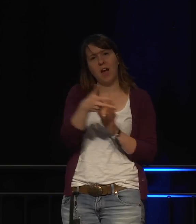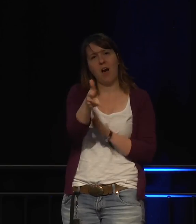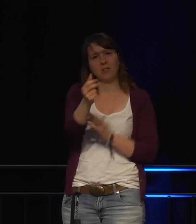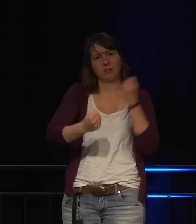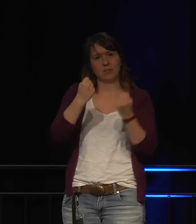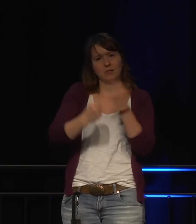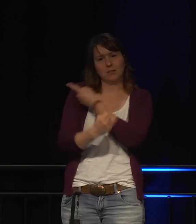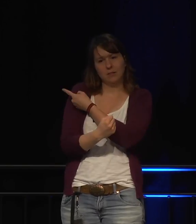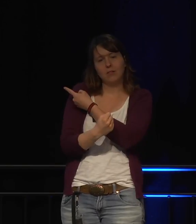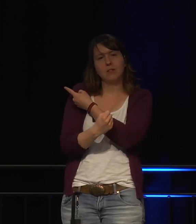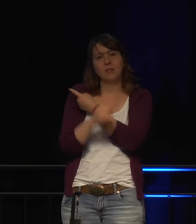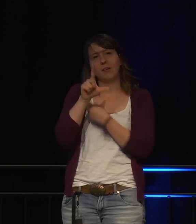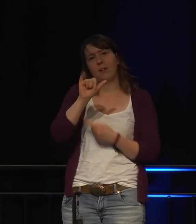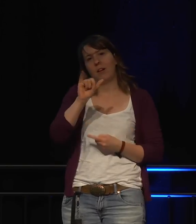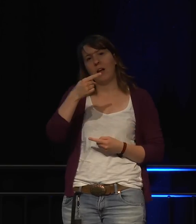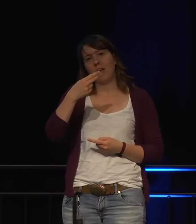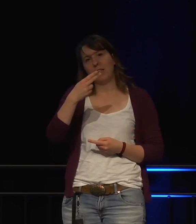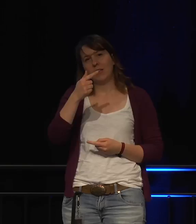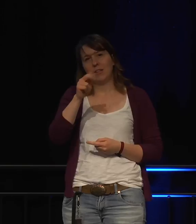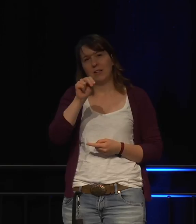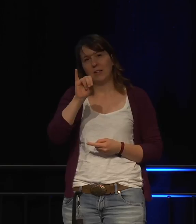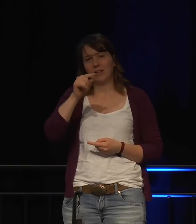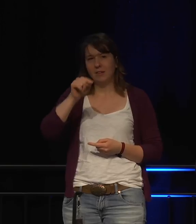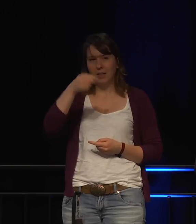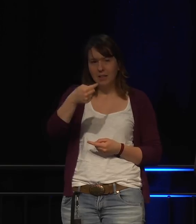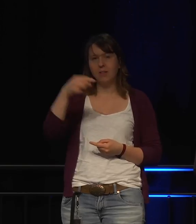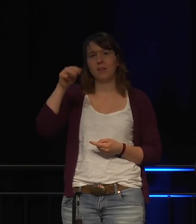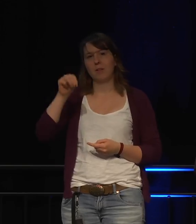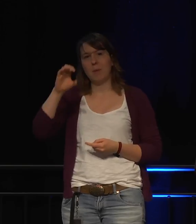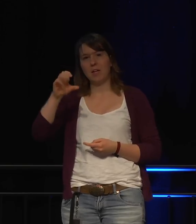Y este es el protagonista, que es un juguete hoy en día,